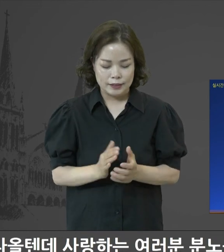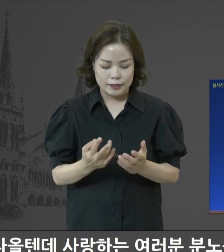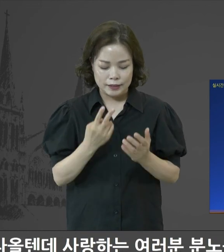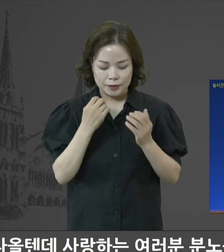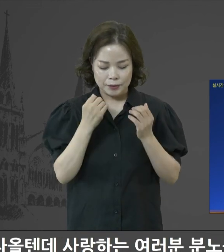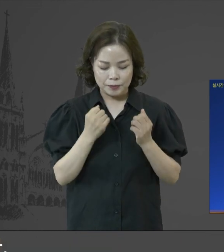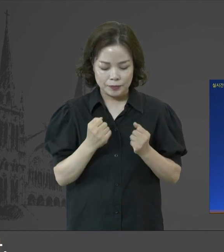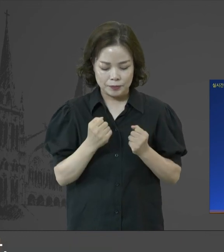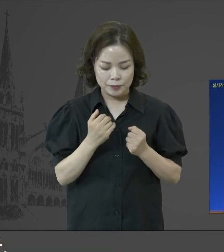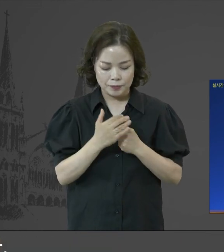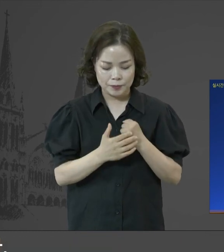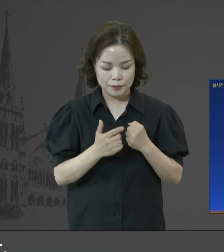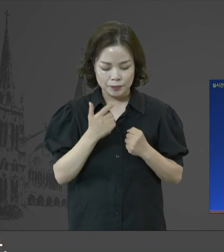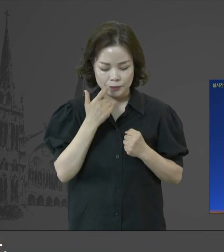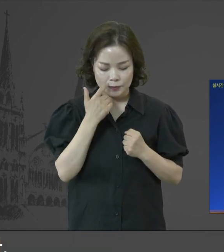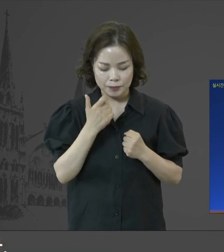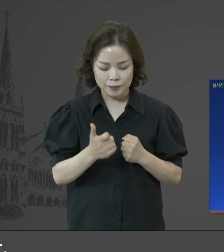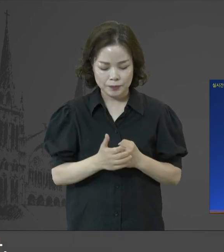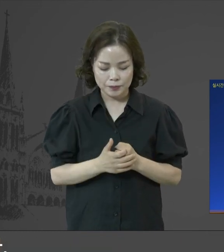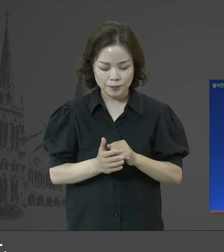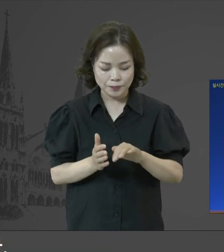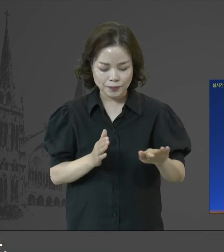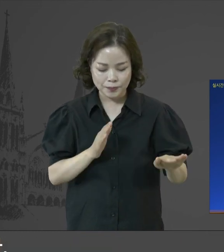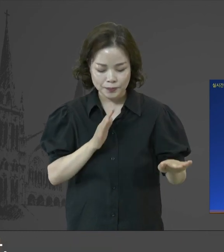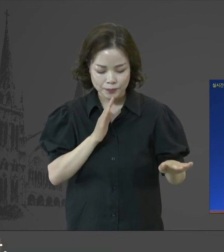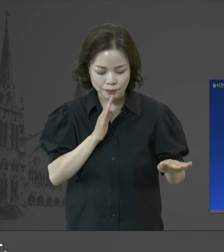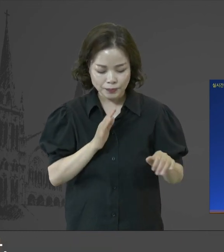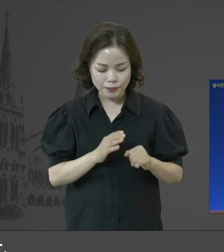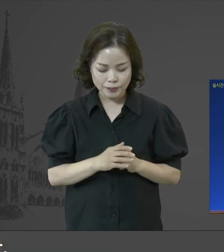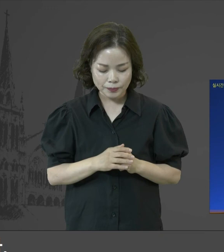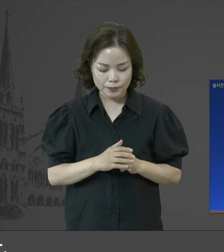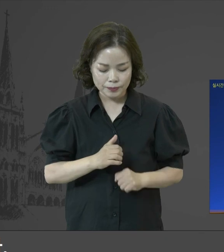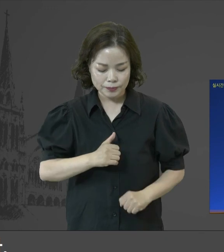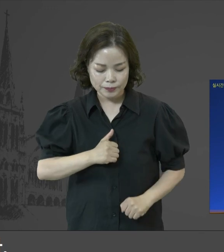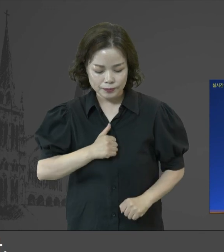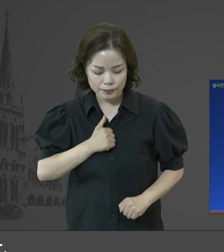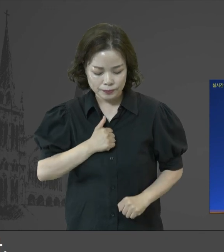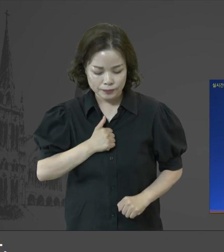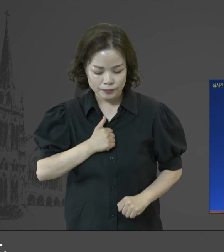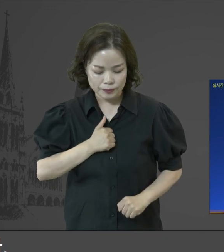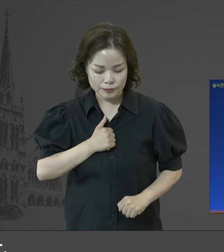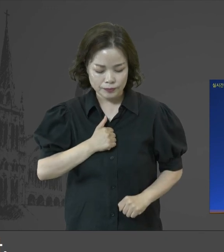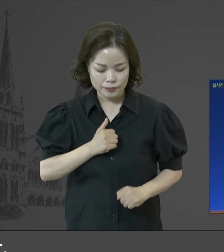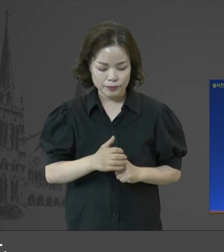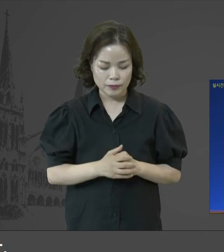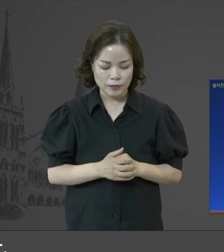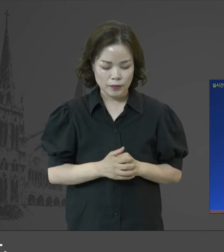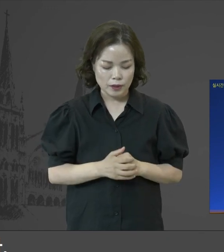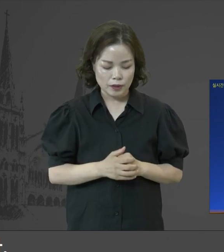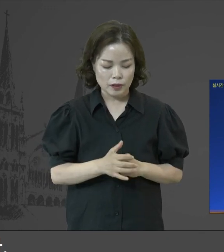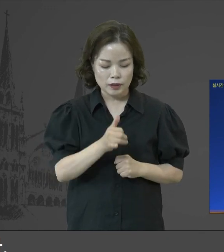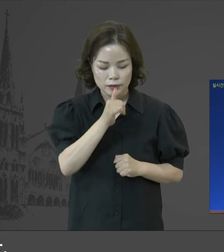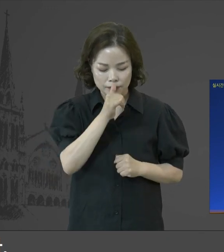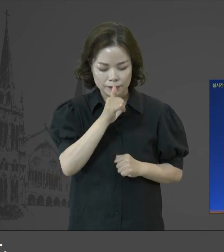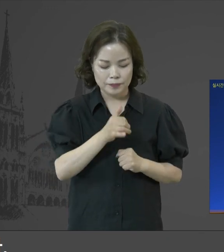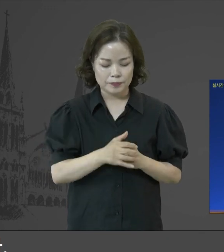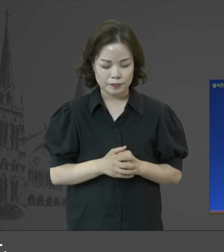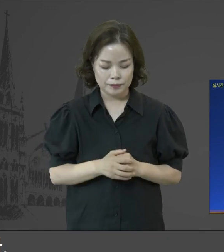아버지 하나님, 우리는 정말 화를 내지 않을 수 없는 환경 가운데